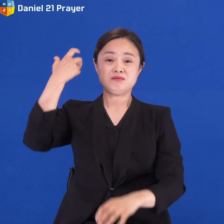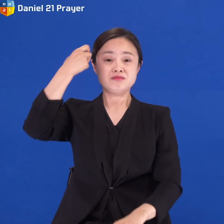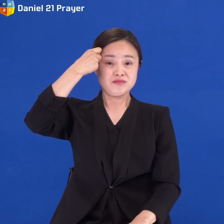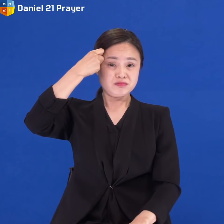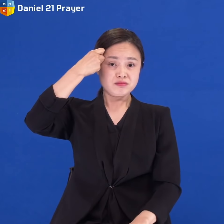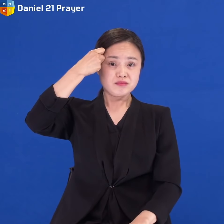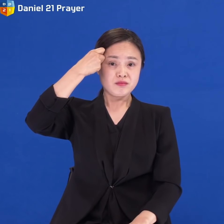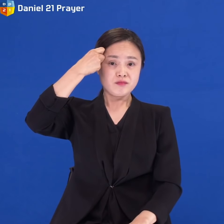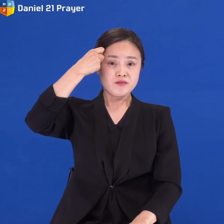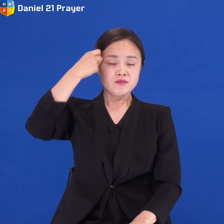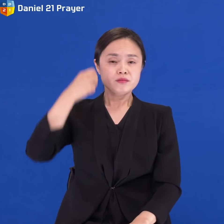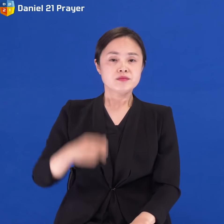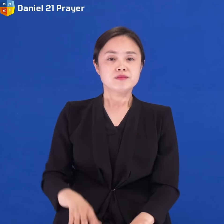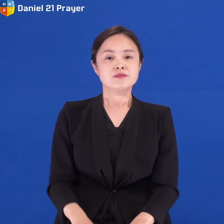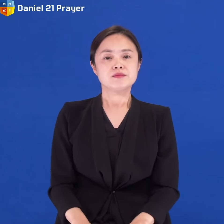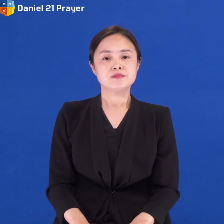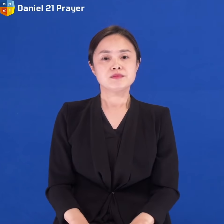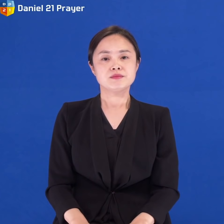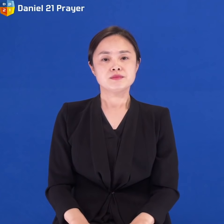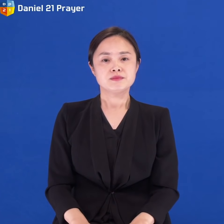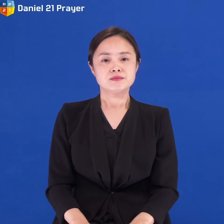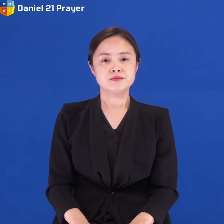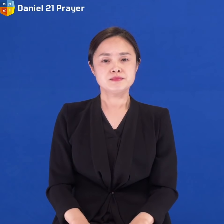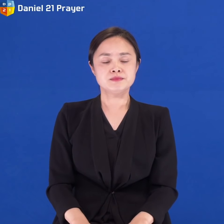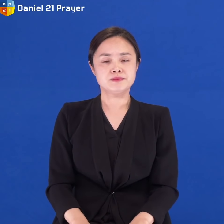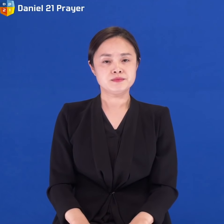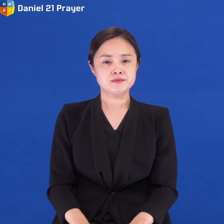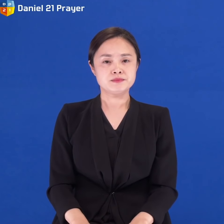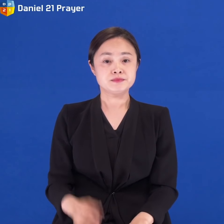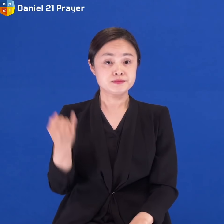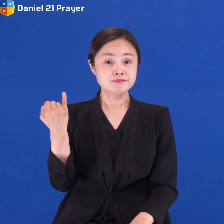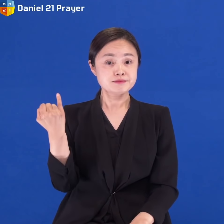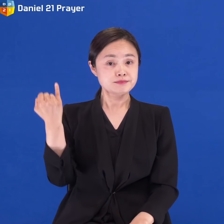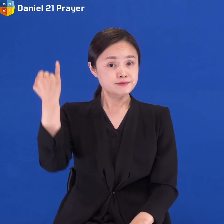그런 저희 언니는 20살 즈음에